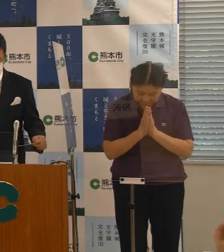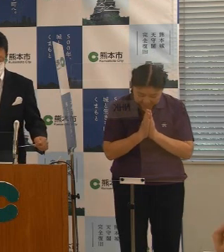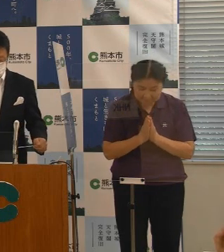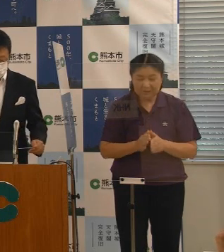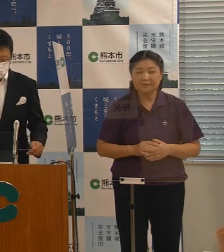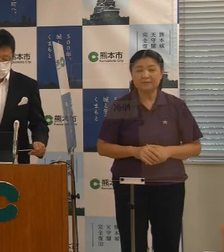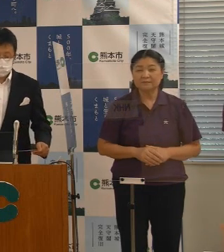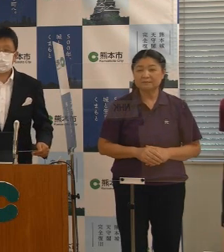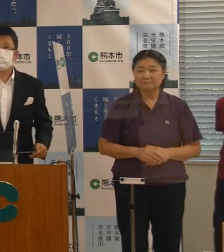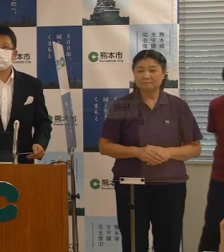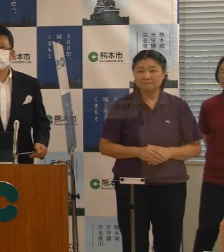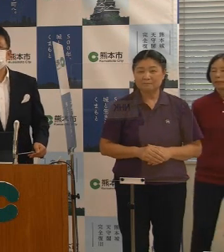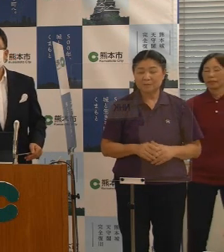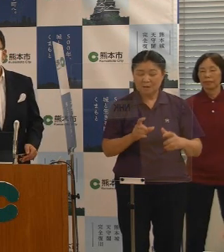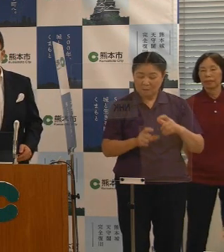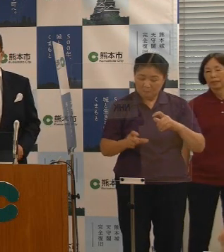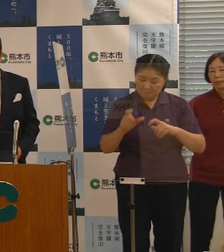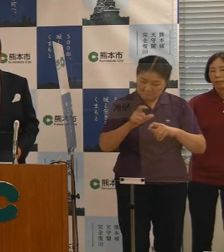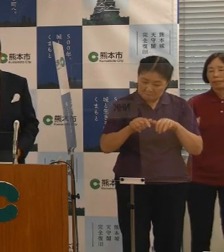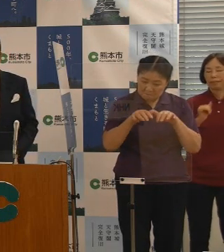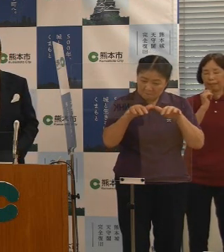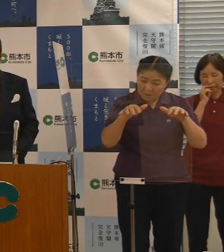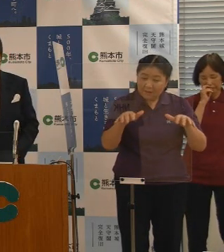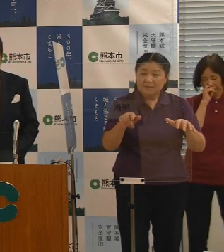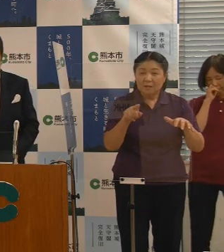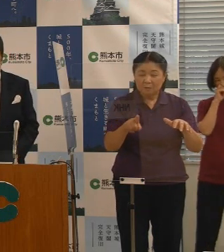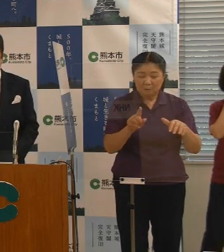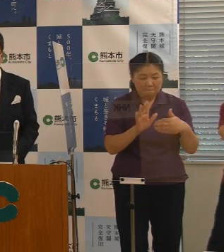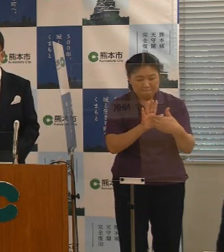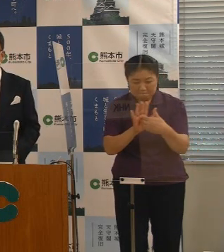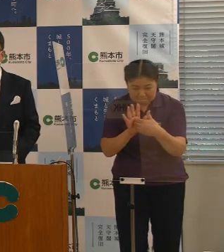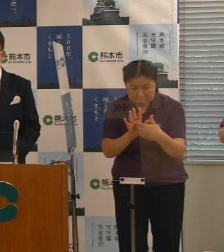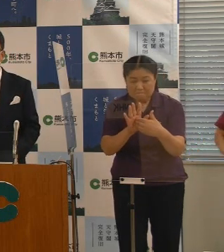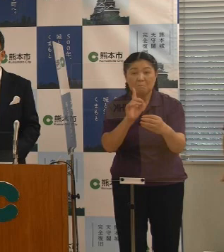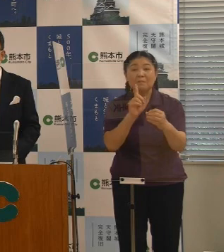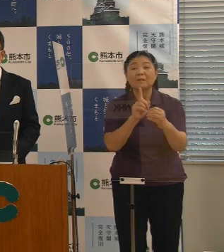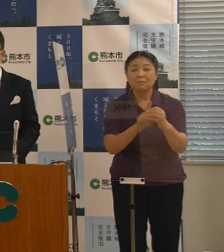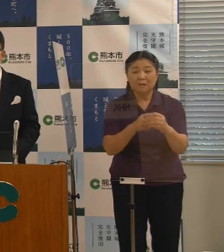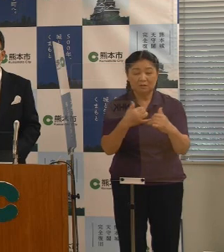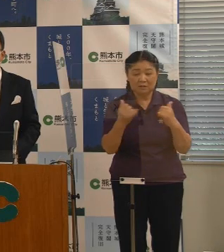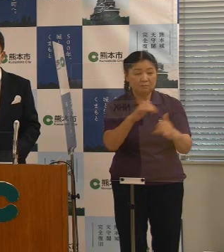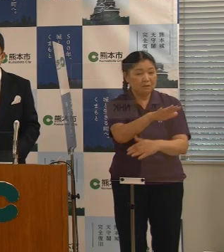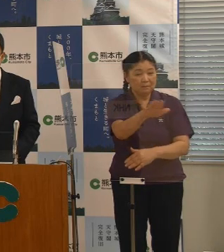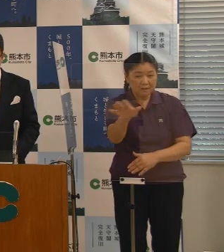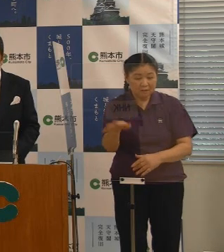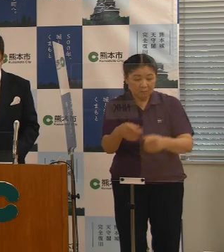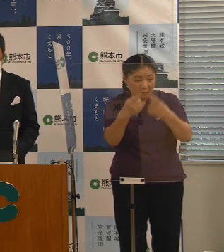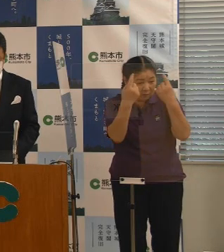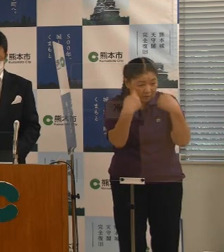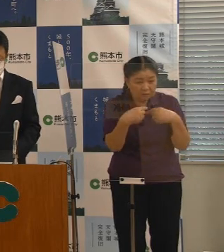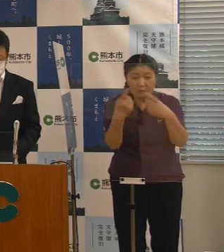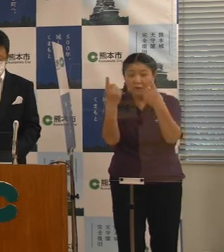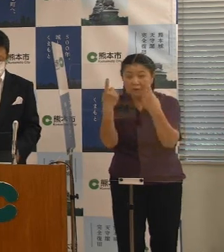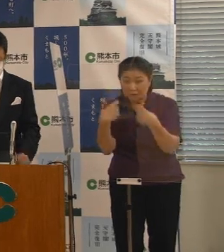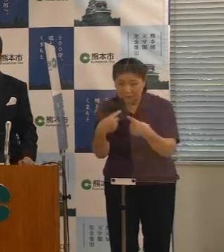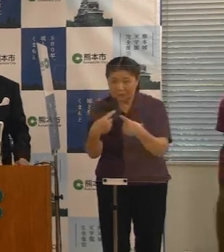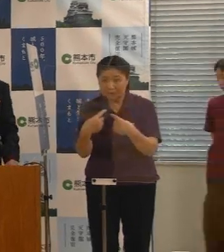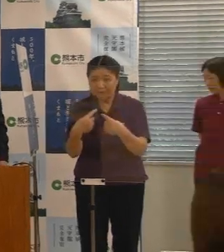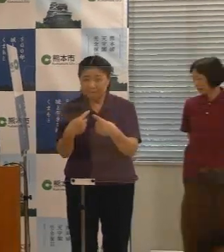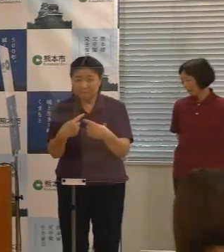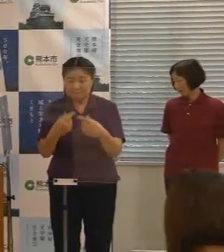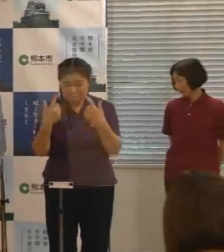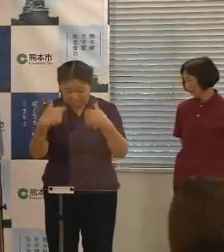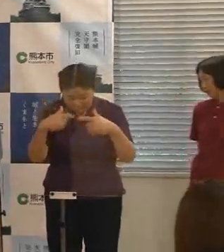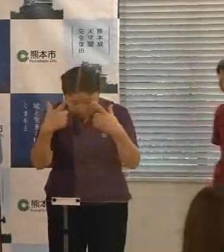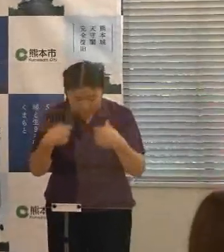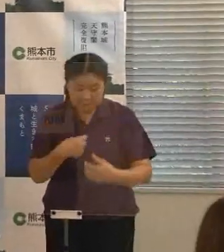します。さらなる感染拡大を食い止めるためには、市民の皆様お一人お一人の日